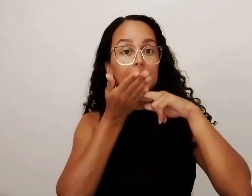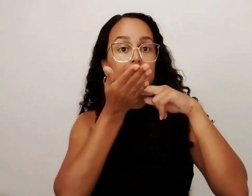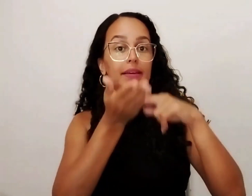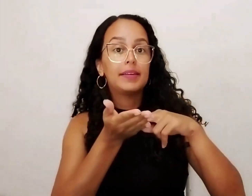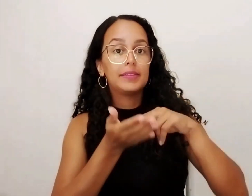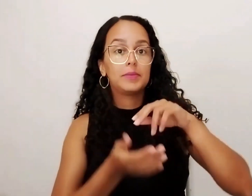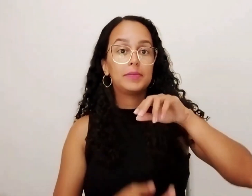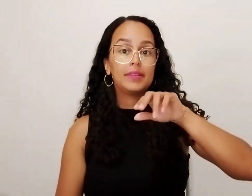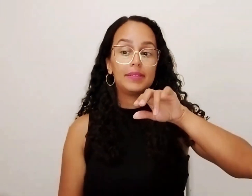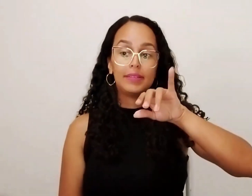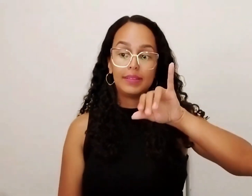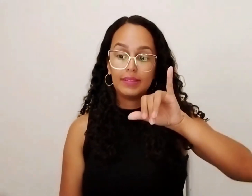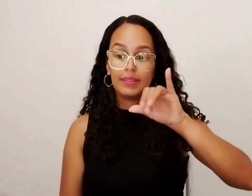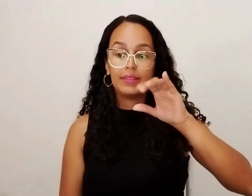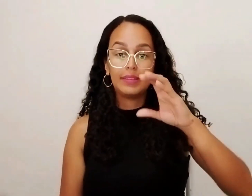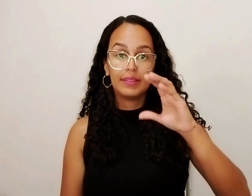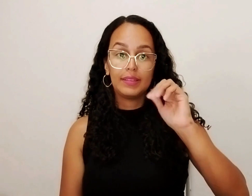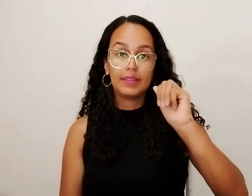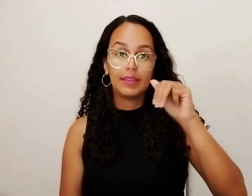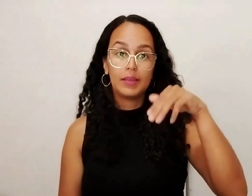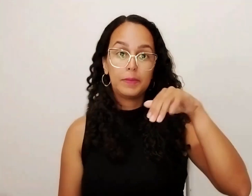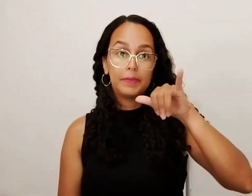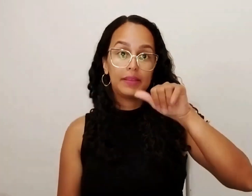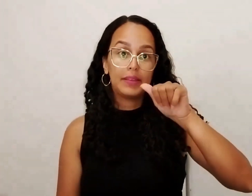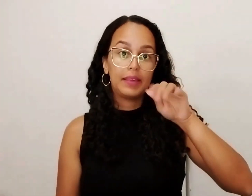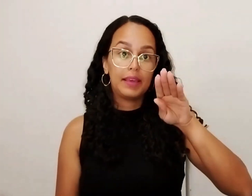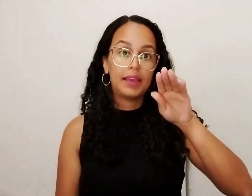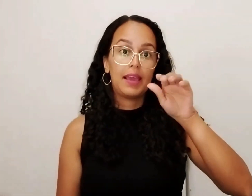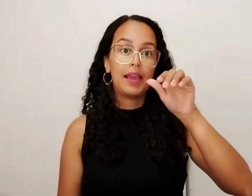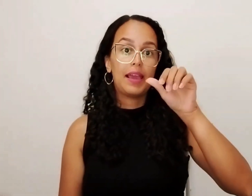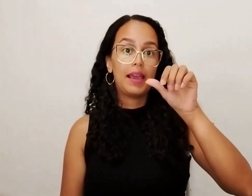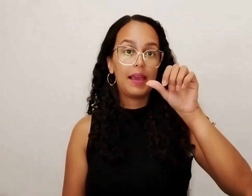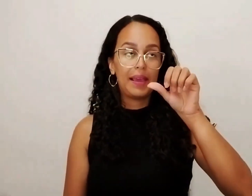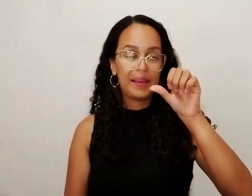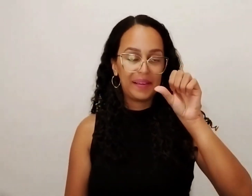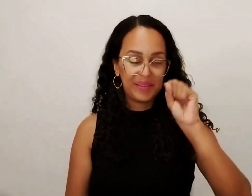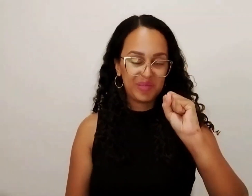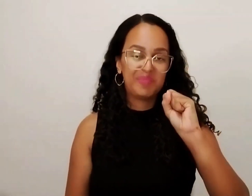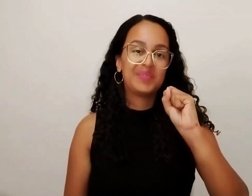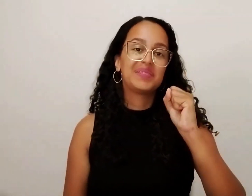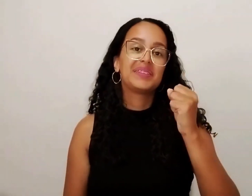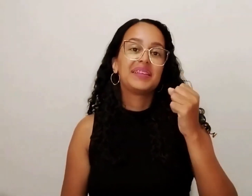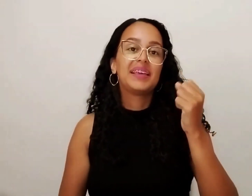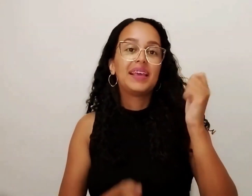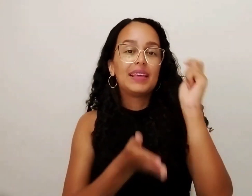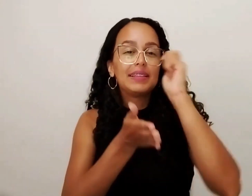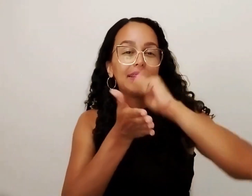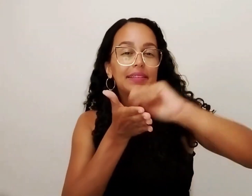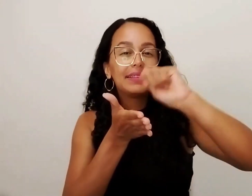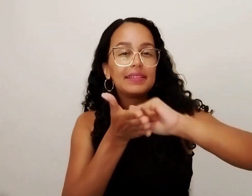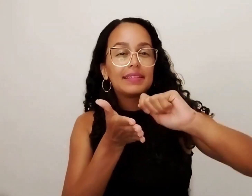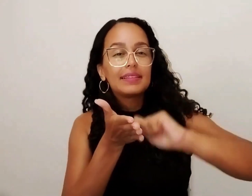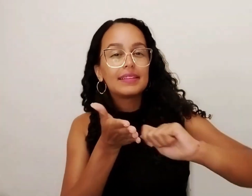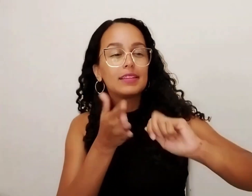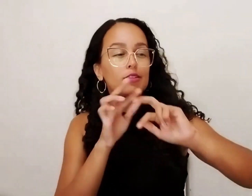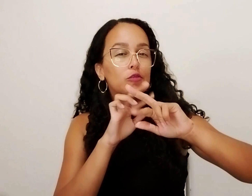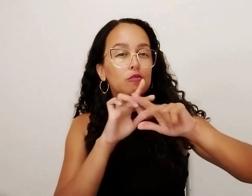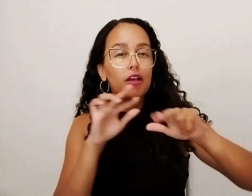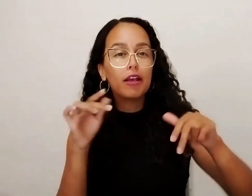Conta como vai a vida na cidade e sobre as mulheres que brincam com ele em troca de dinheiro.